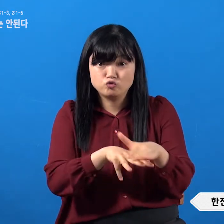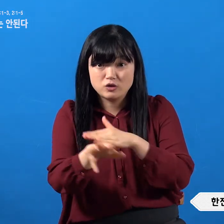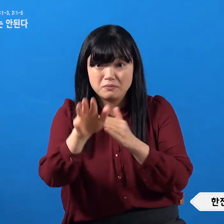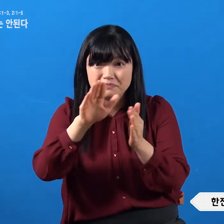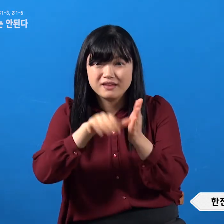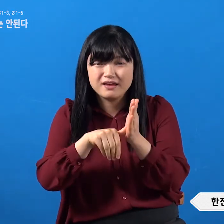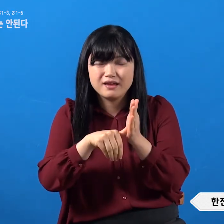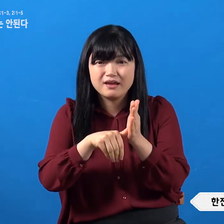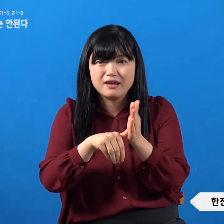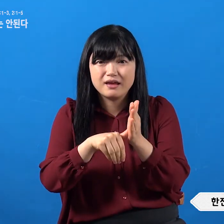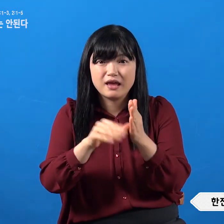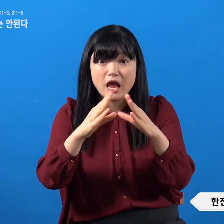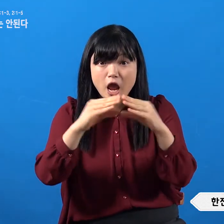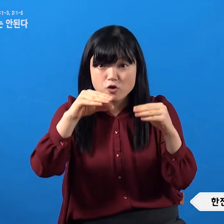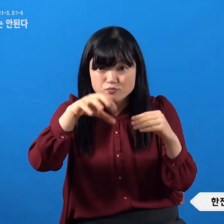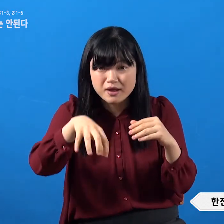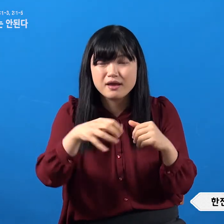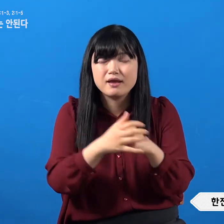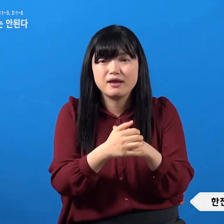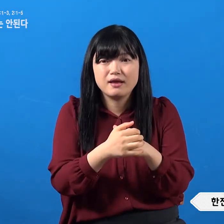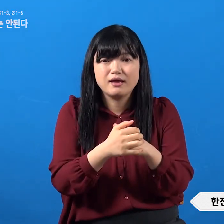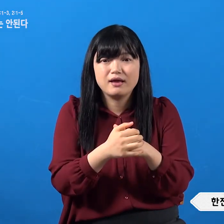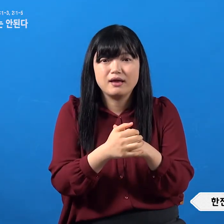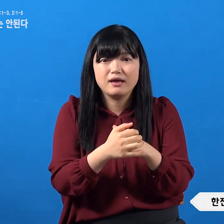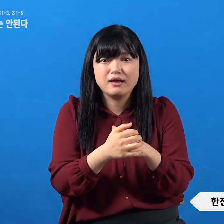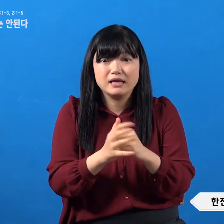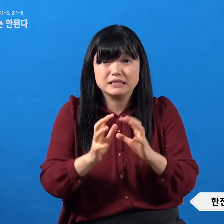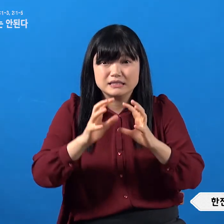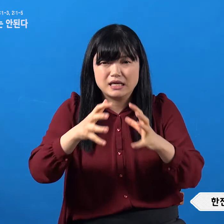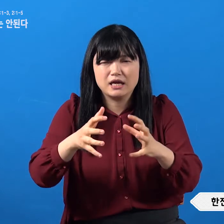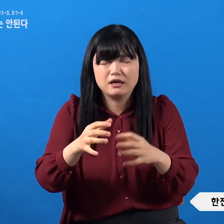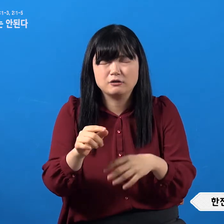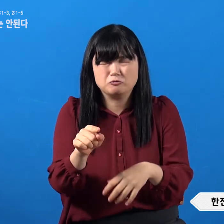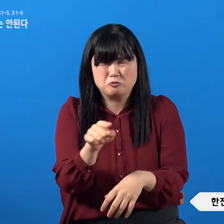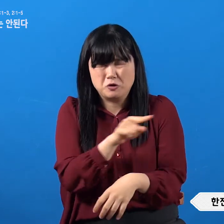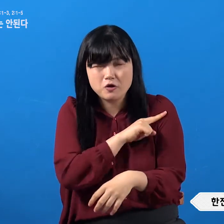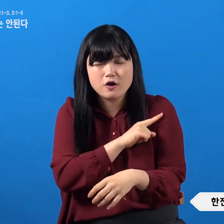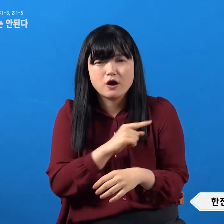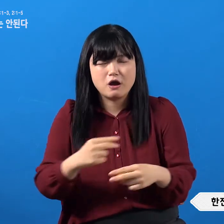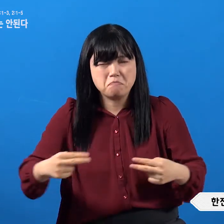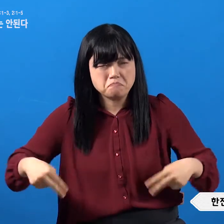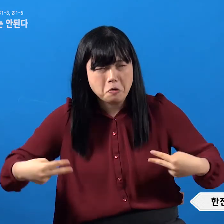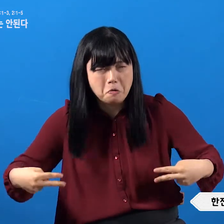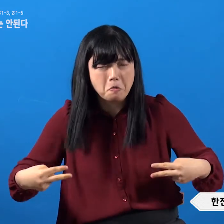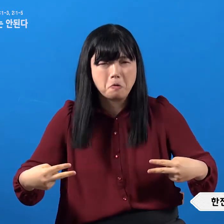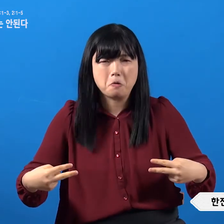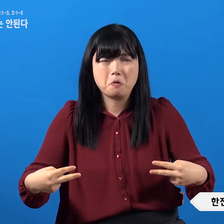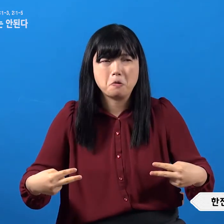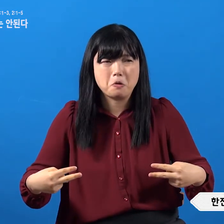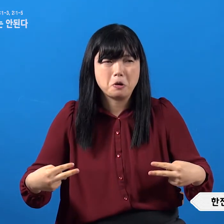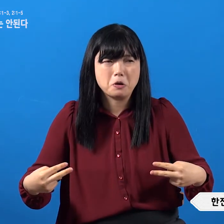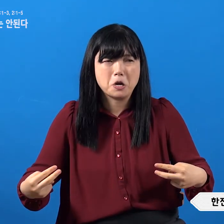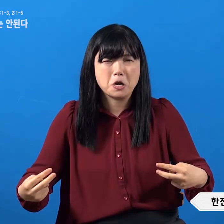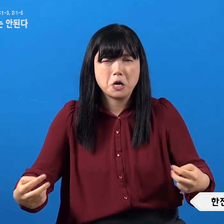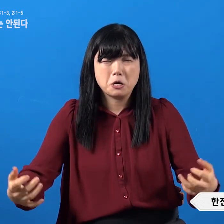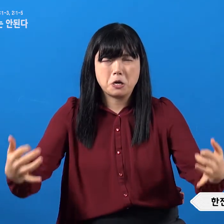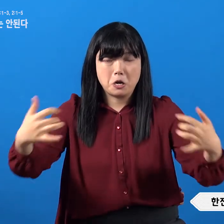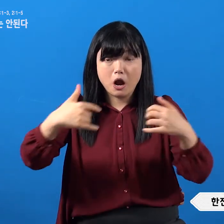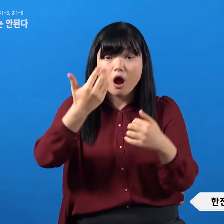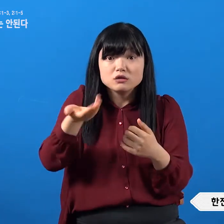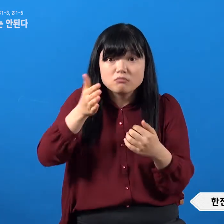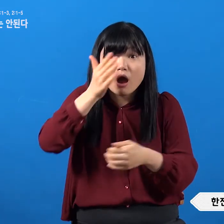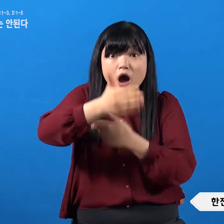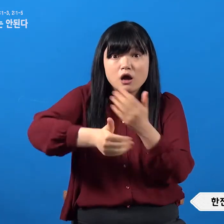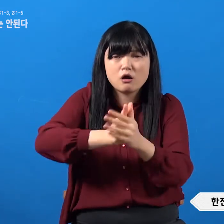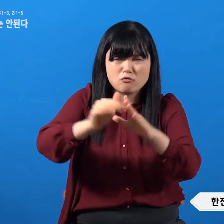출애굽할 때에 애굽의 그 세계 최강의 병거가 무수하게 구름대같이 몰려 들어왔지만 하나님은